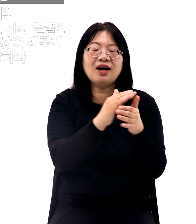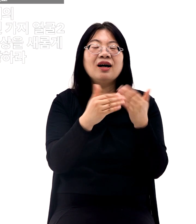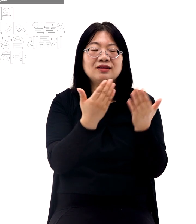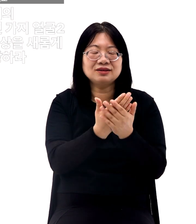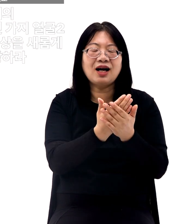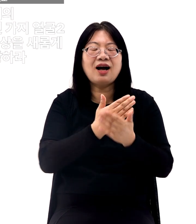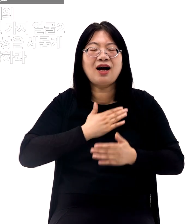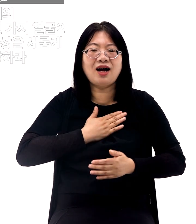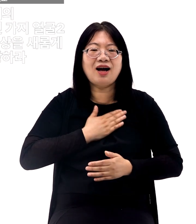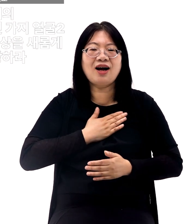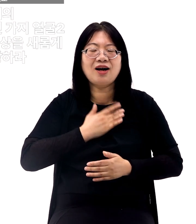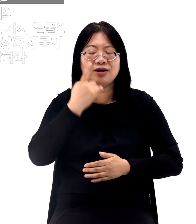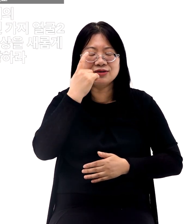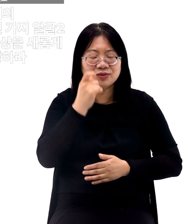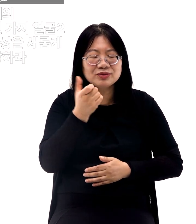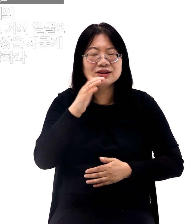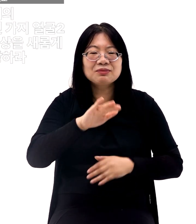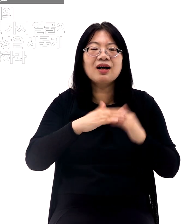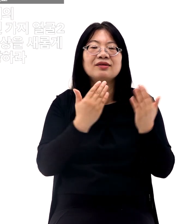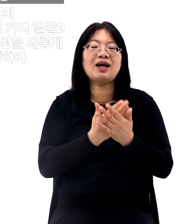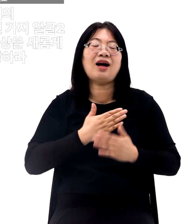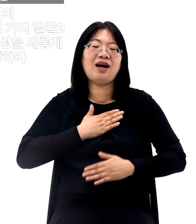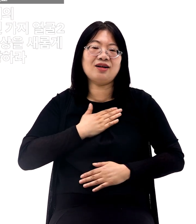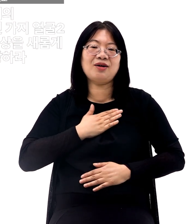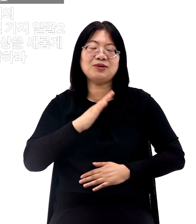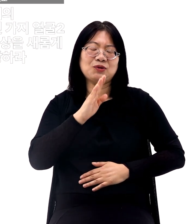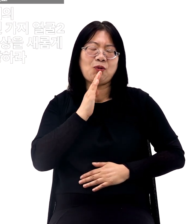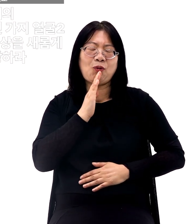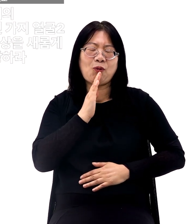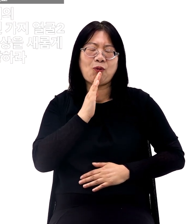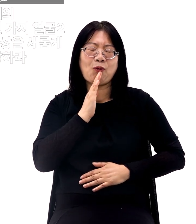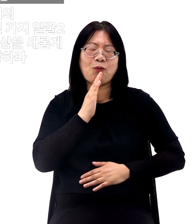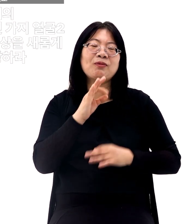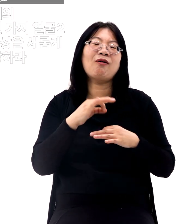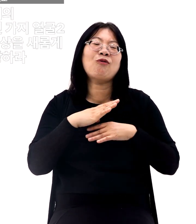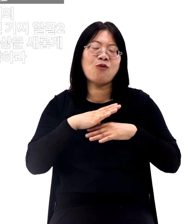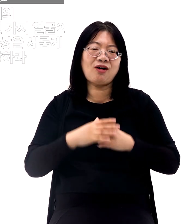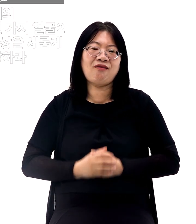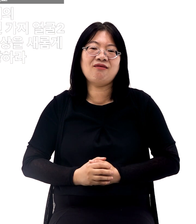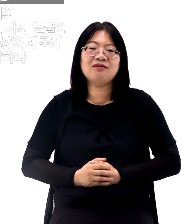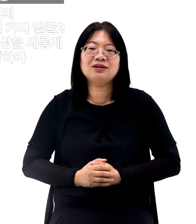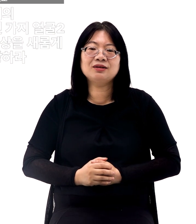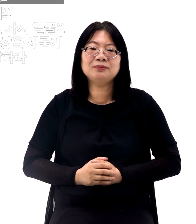들어요. 졸면서 다 들어요. 놀라워요, 보면은.